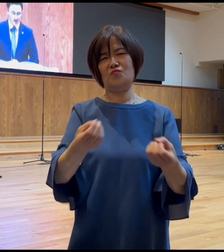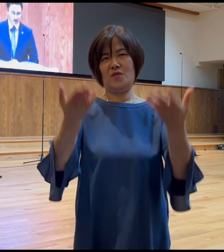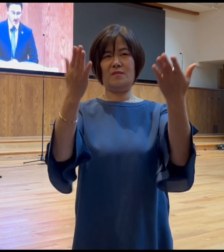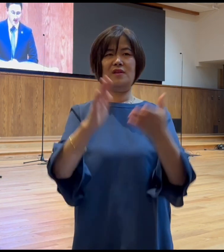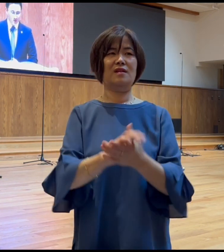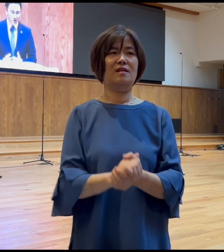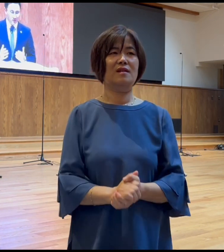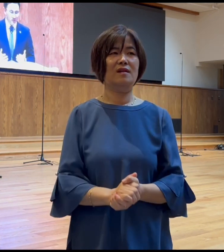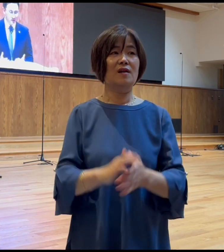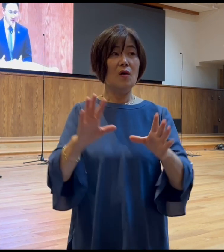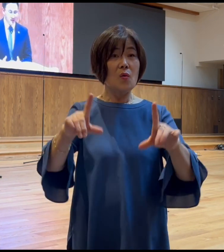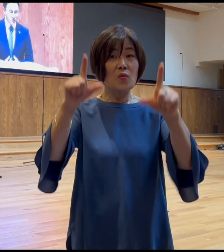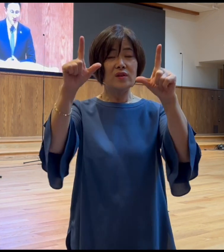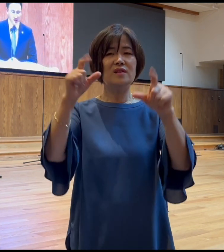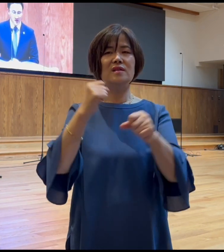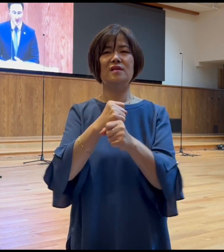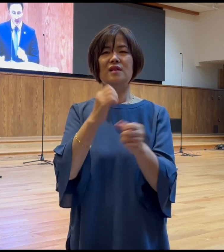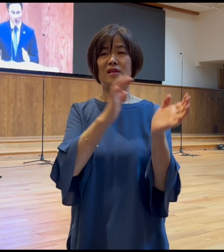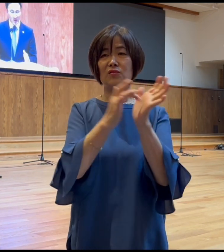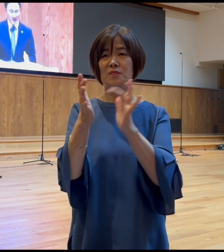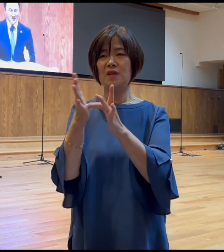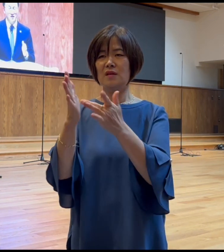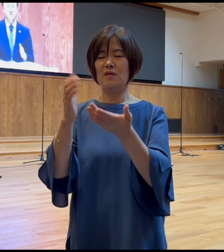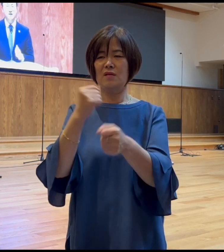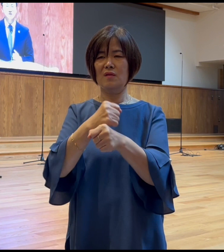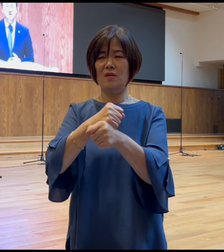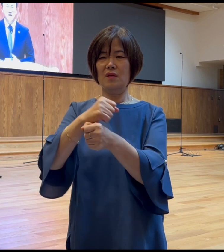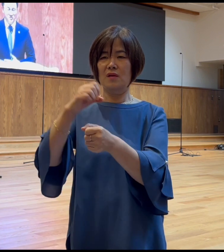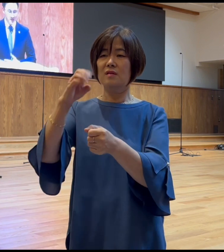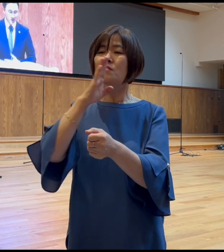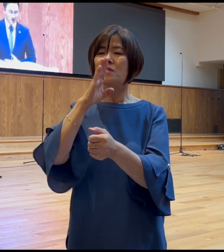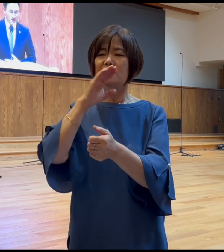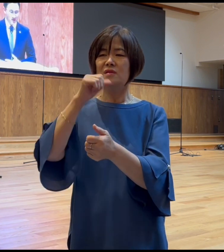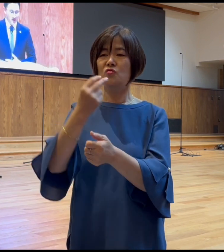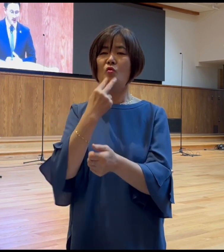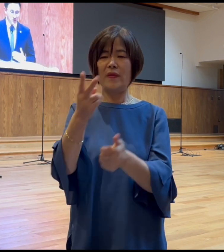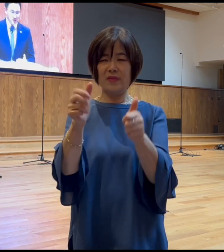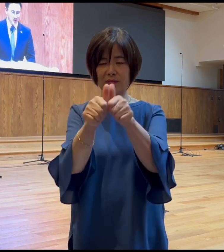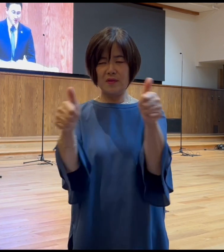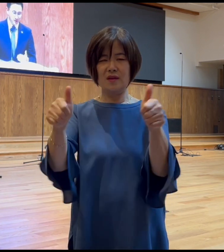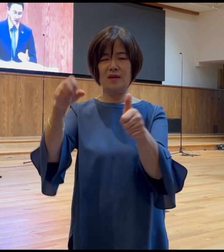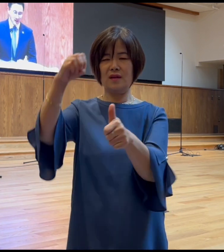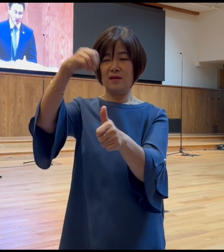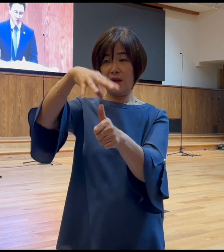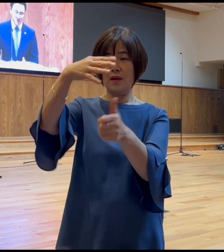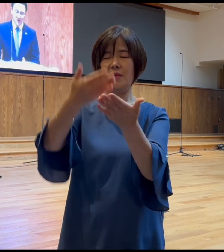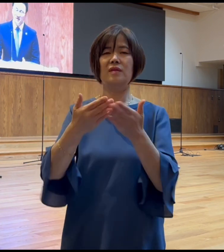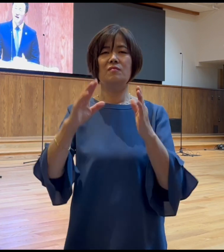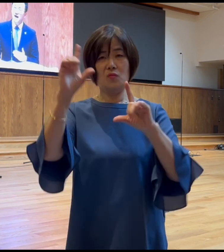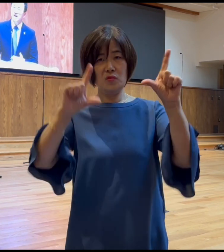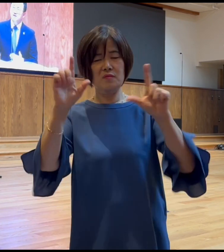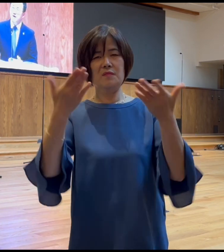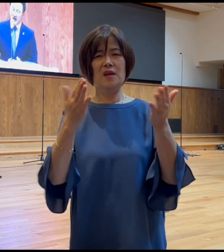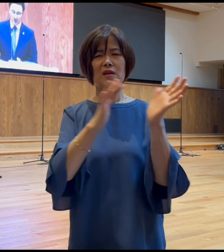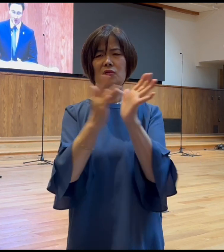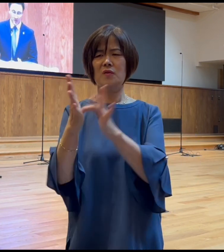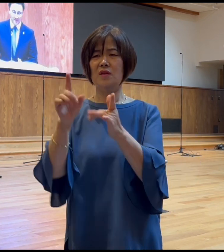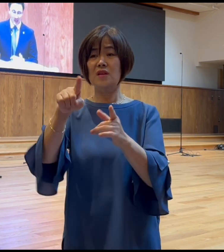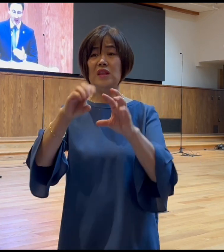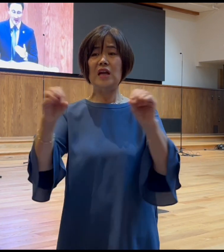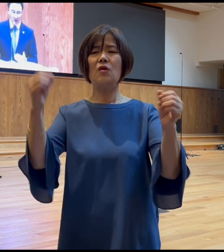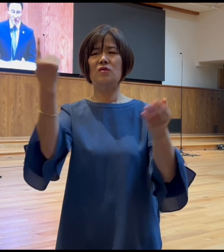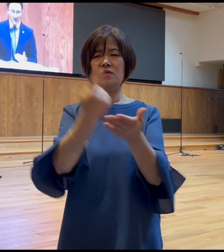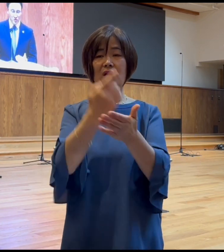축복합니다. 오늘 본문은 예수님께서 세례 요한에게 세례를 받으시는 장면이죠. 예수님께서 이 땅에 오셔서 하나님의